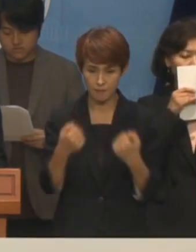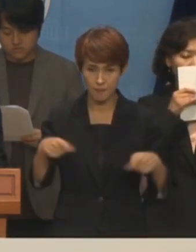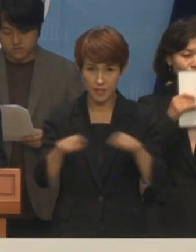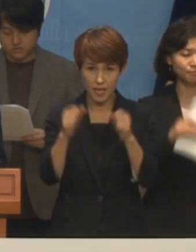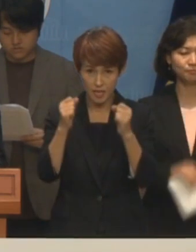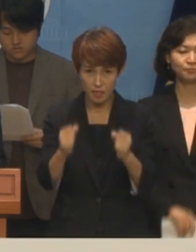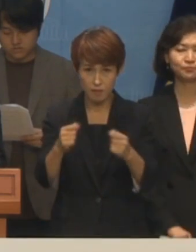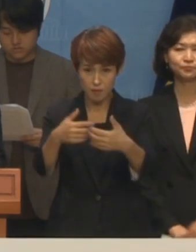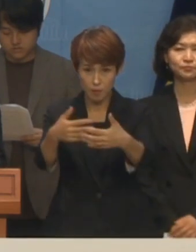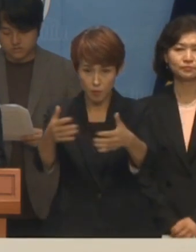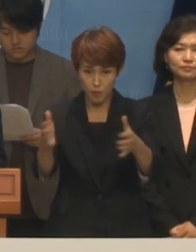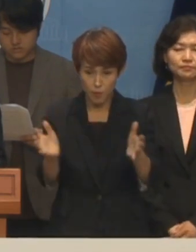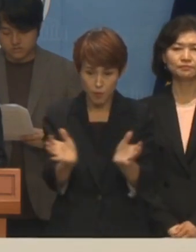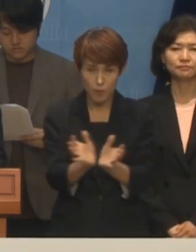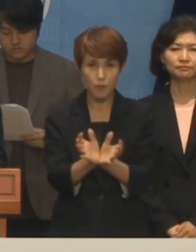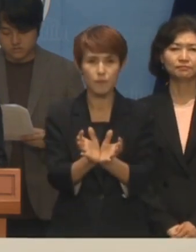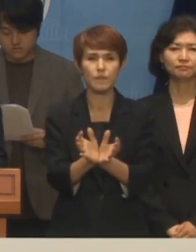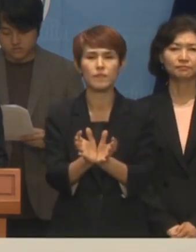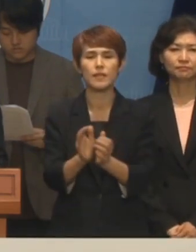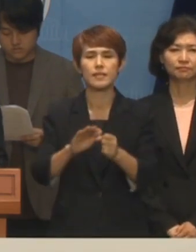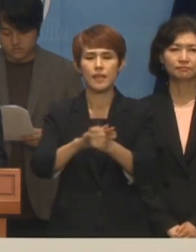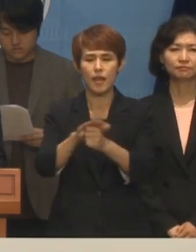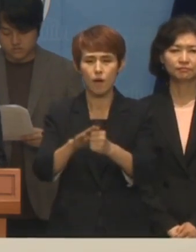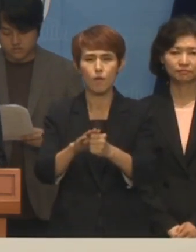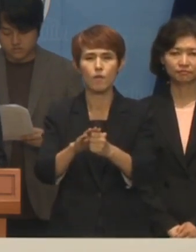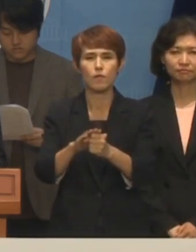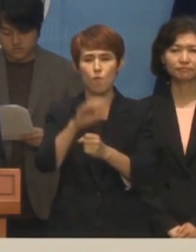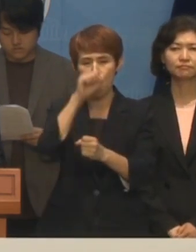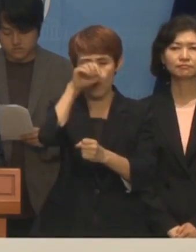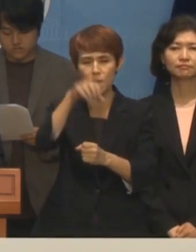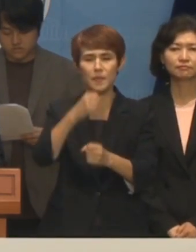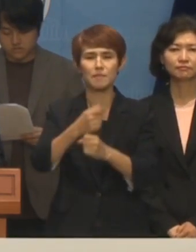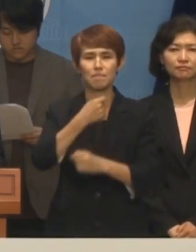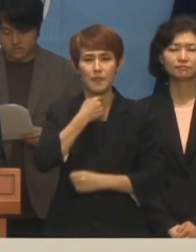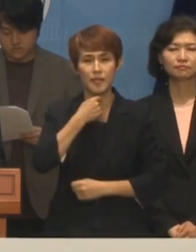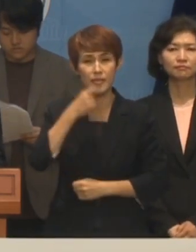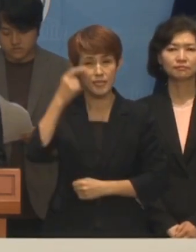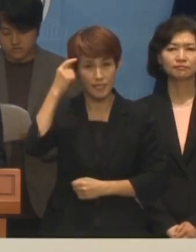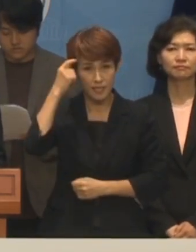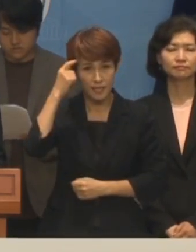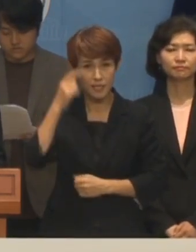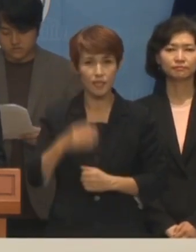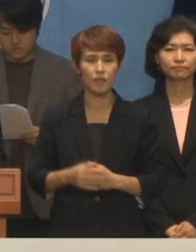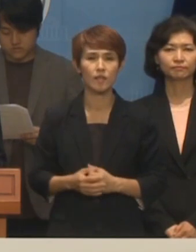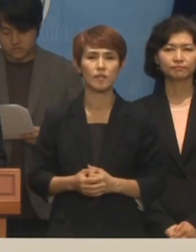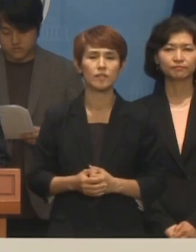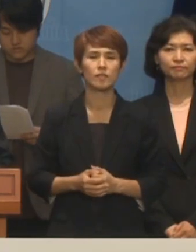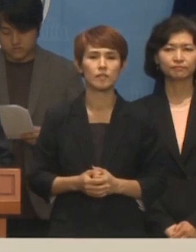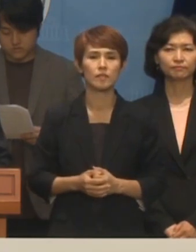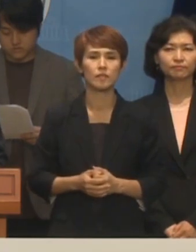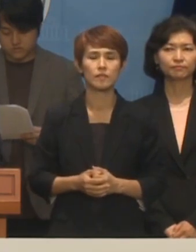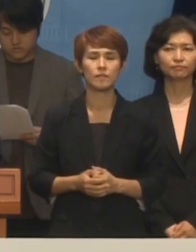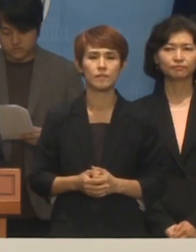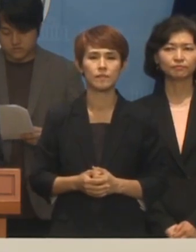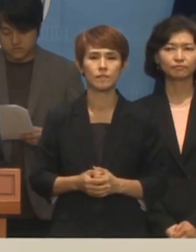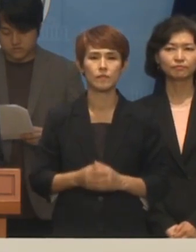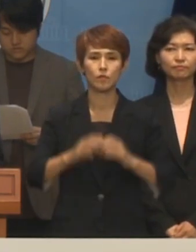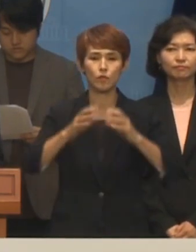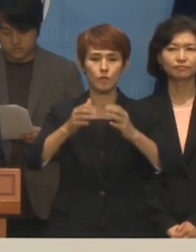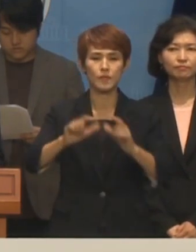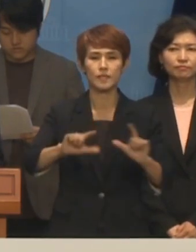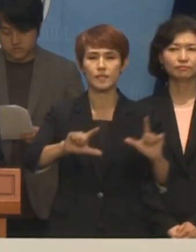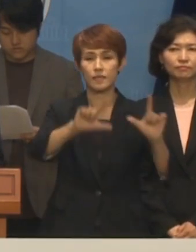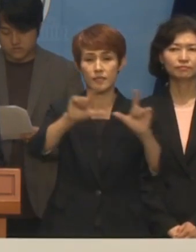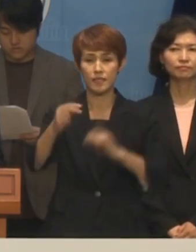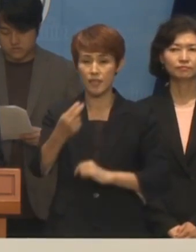장소로 만들어가야 한다고 믿는 시민의 한 사람으로서, 또한 제도권 정치의 근본이 국민의 생명을